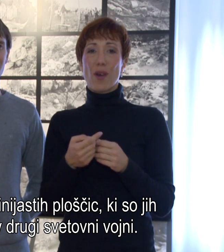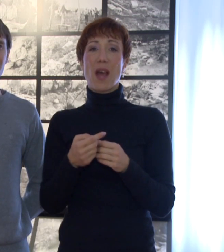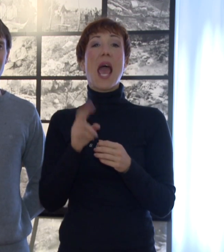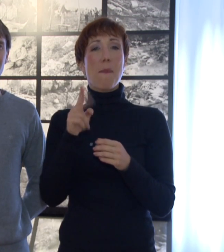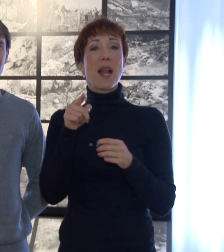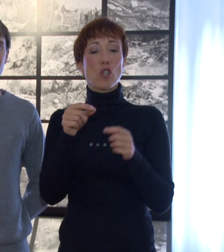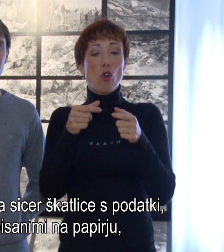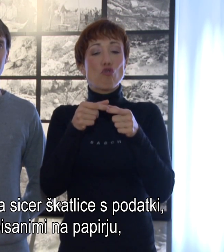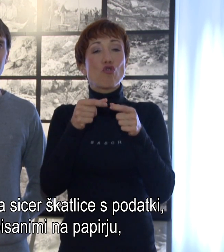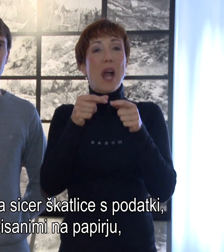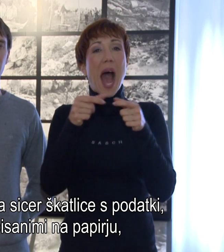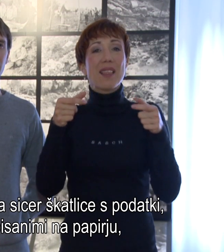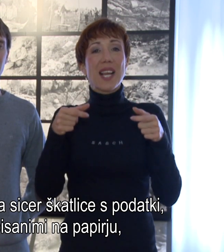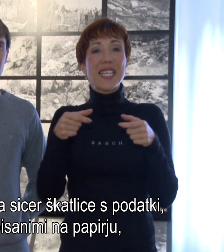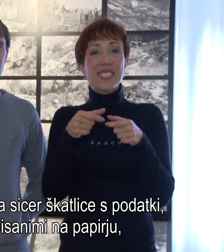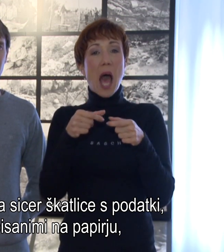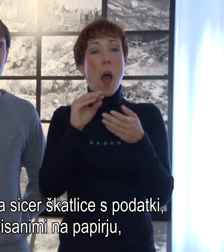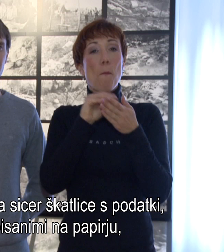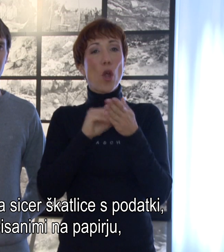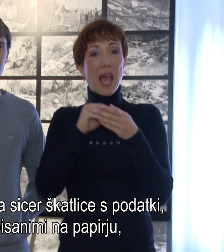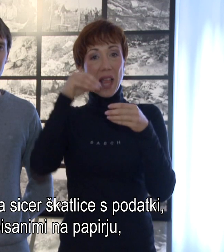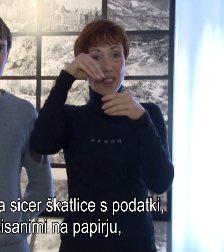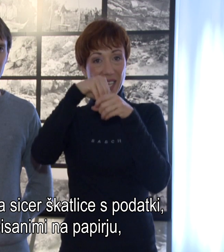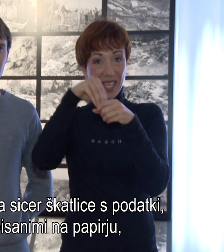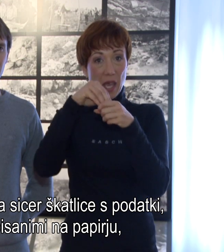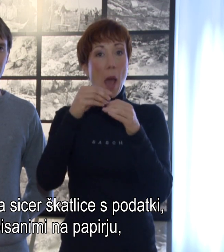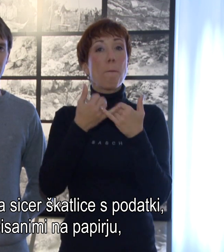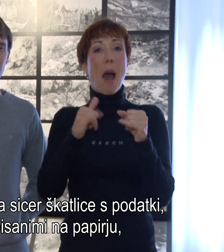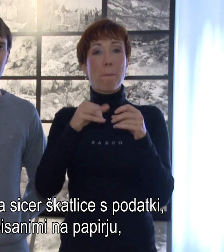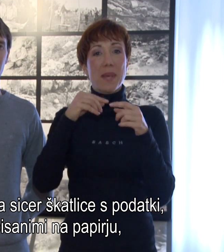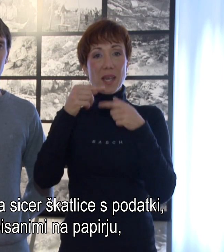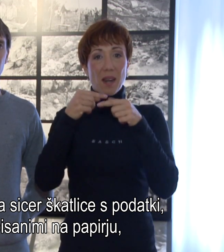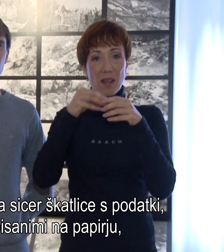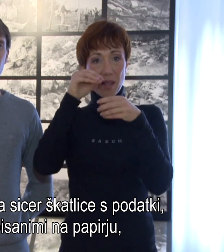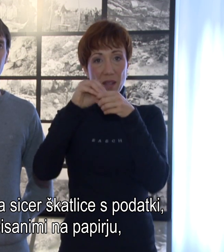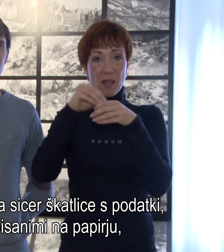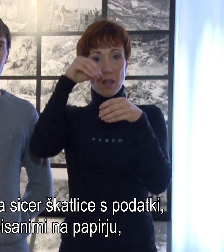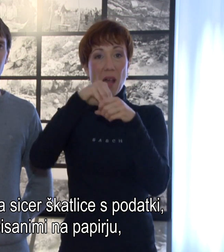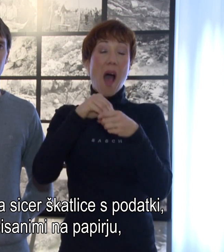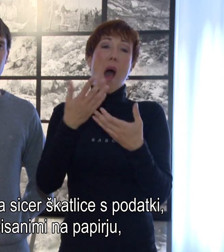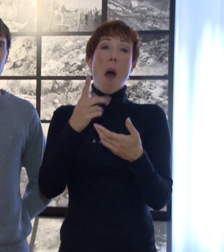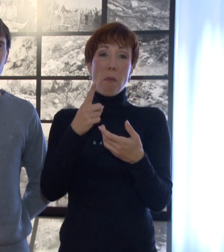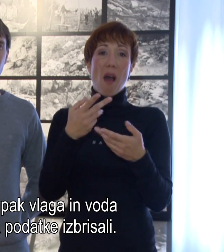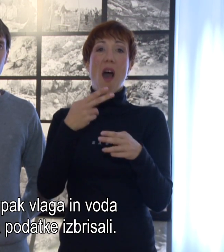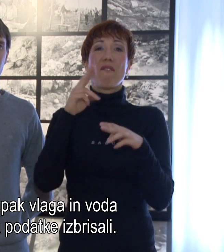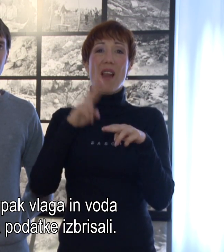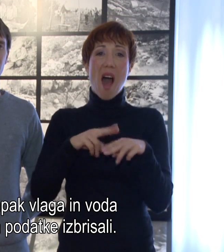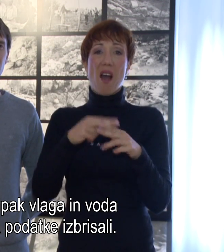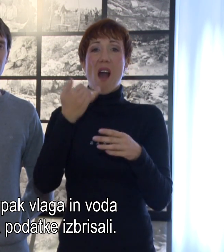škatlice z podatki napisanimi na papirju, ampak z vso vlago, z vso vodo so ti